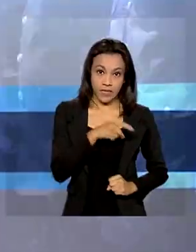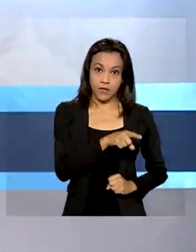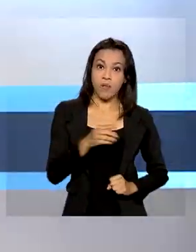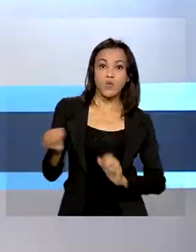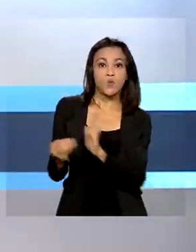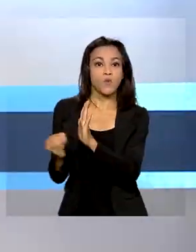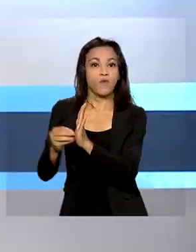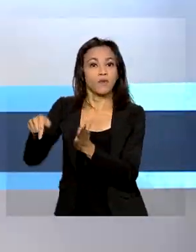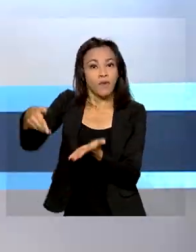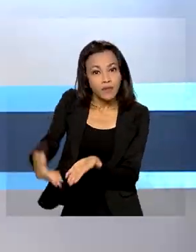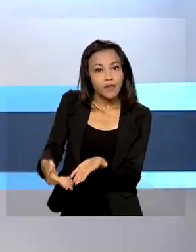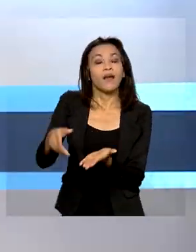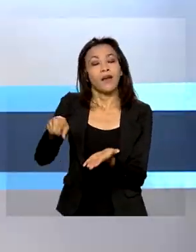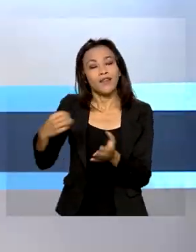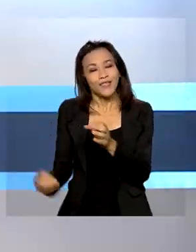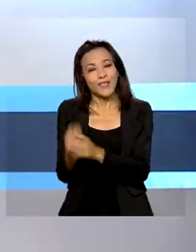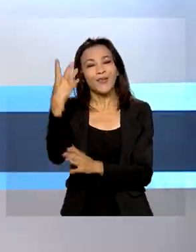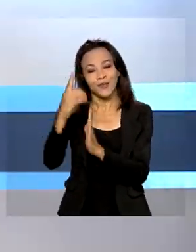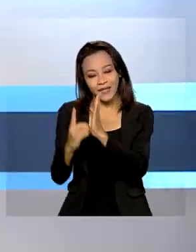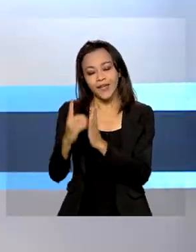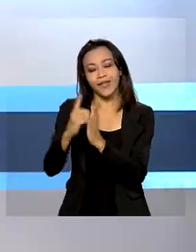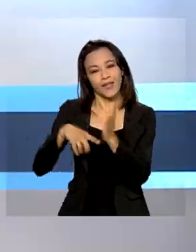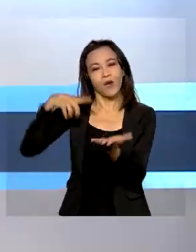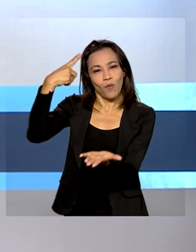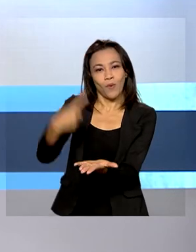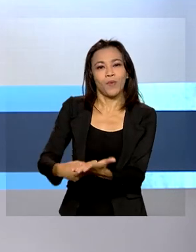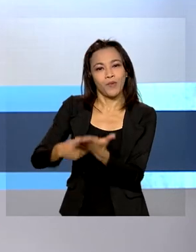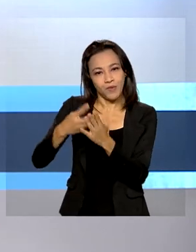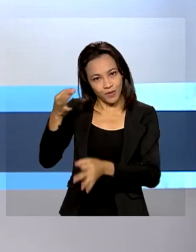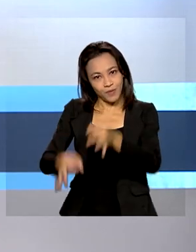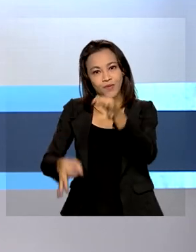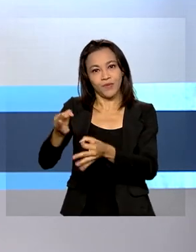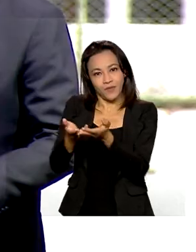que o decreto foi um ato de dever e justiça.